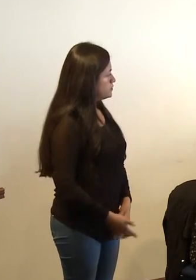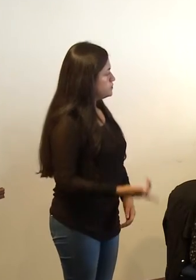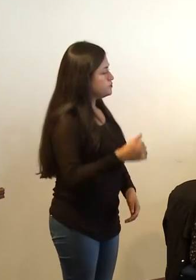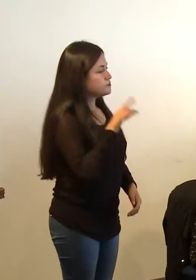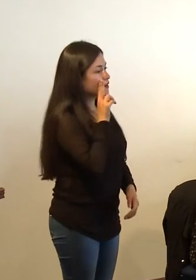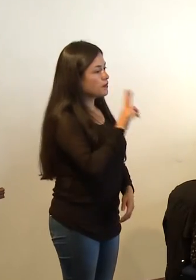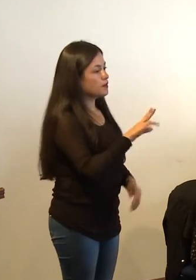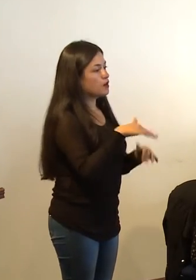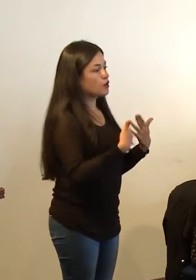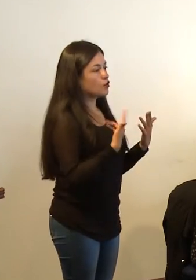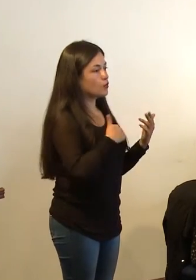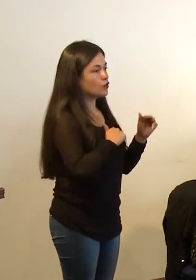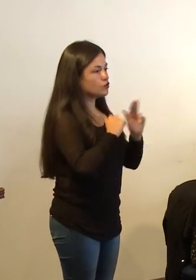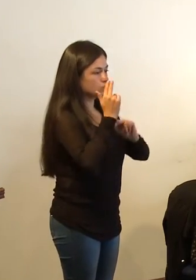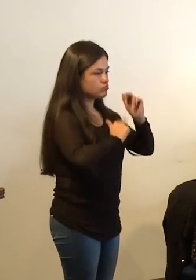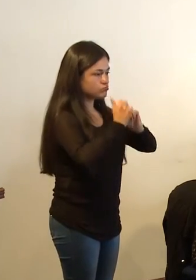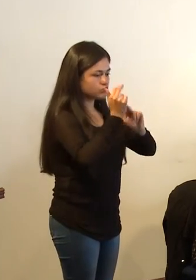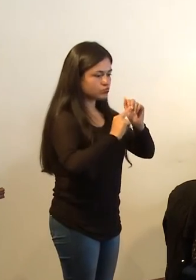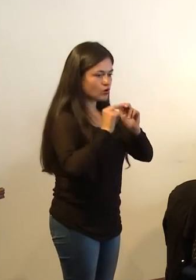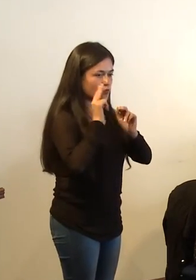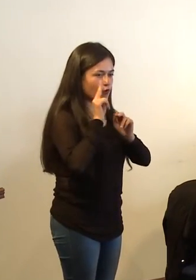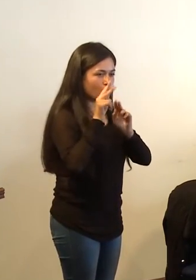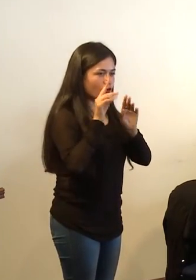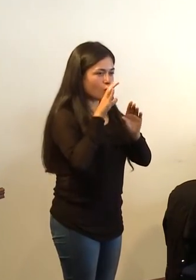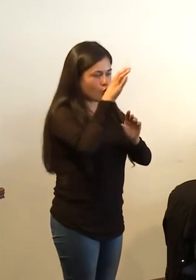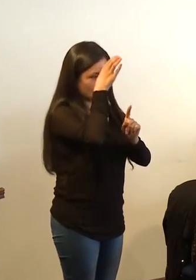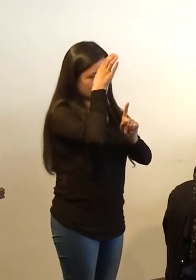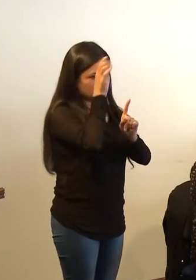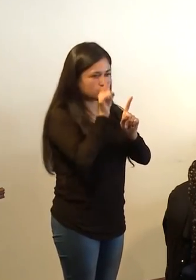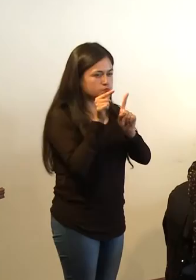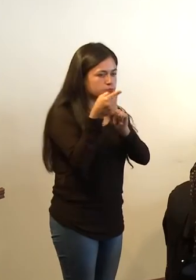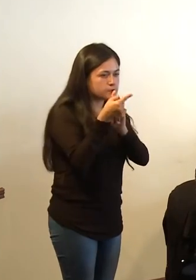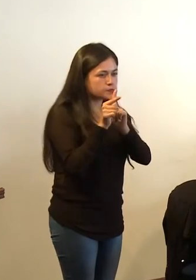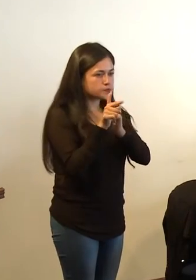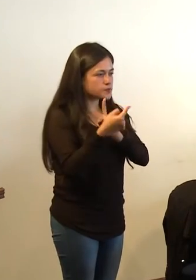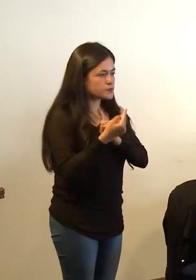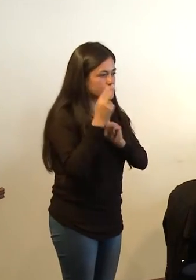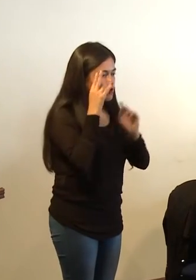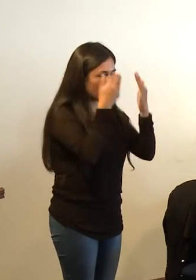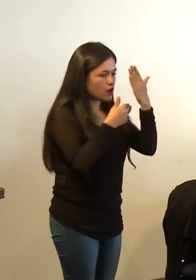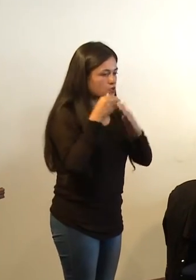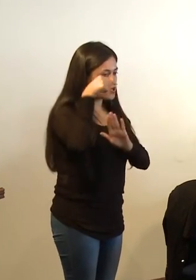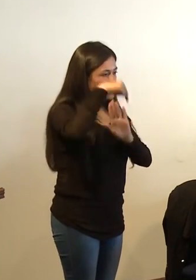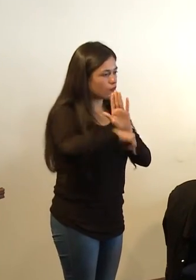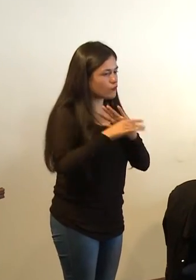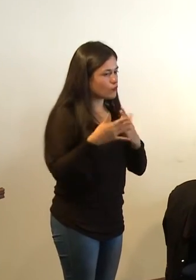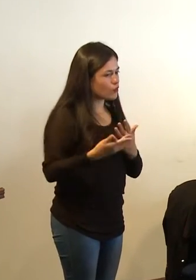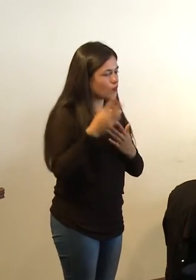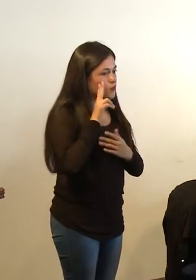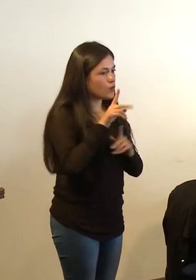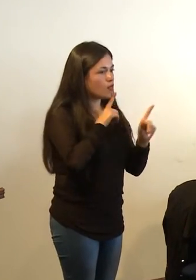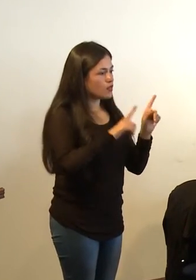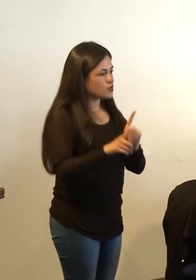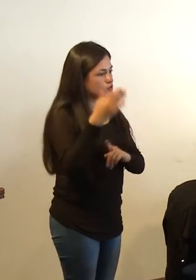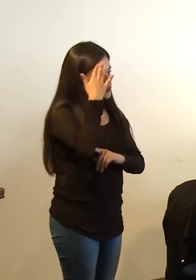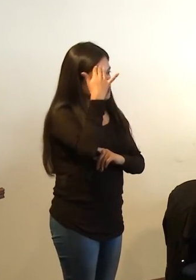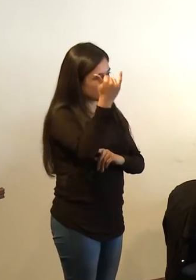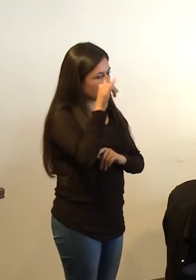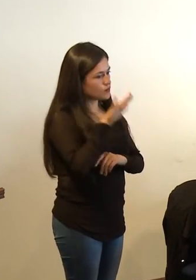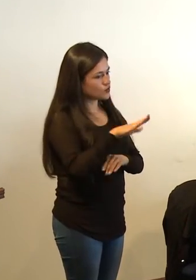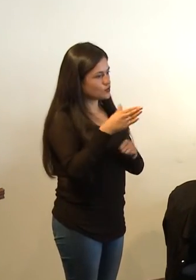mirar cómo deconstruimos, mirar qué hay detrás de los discursos que se mueven en la academia, cómo